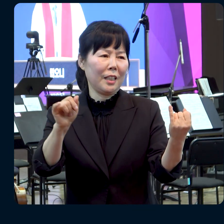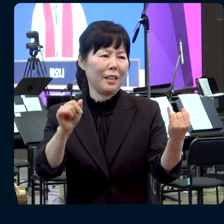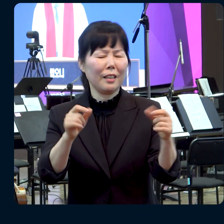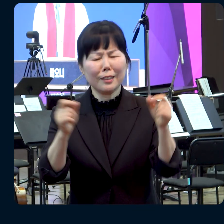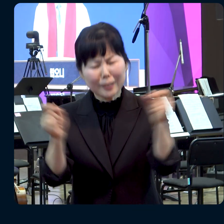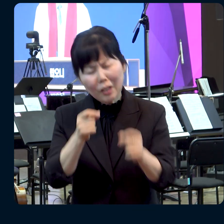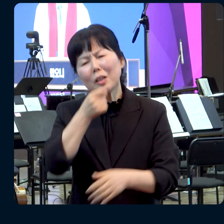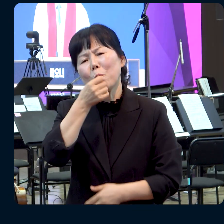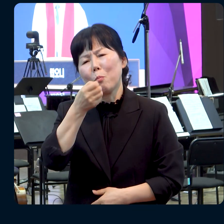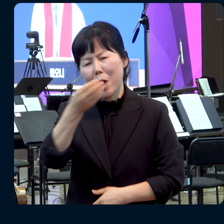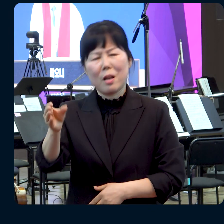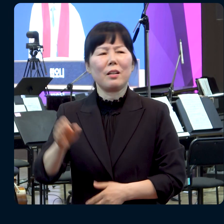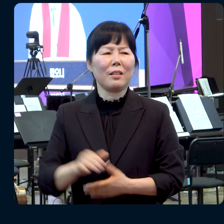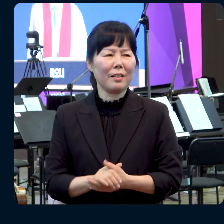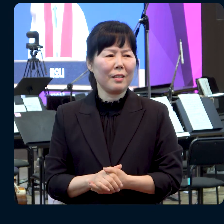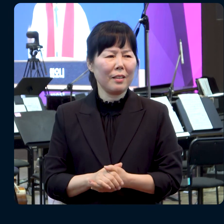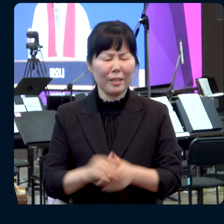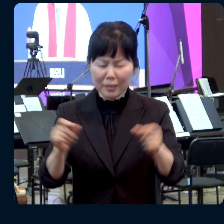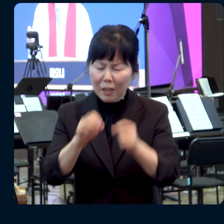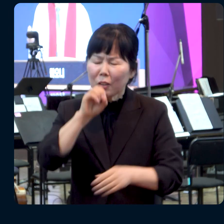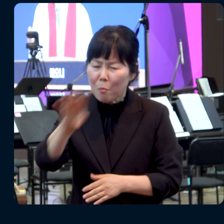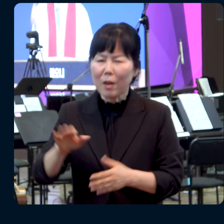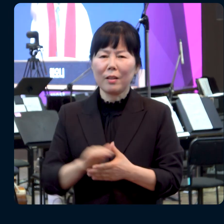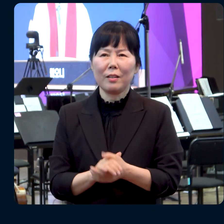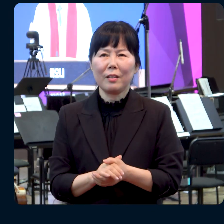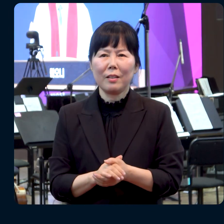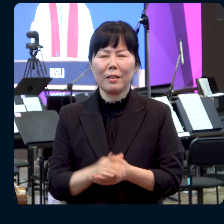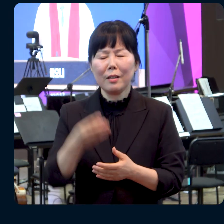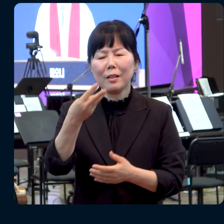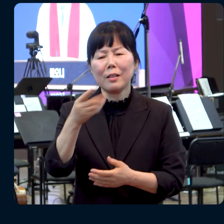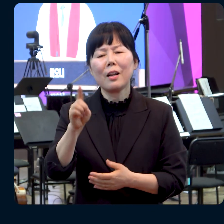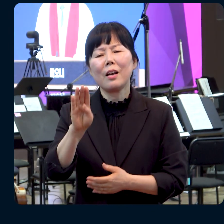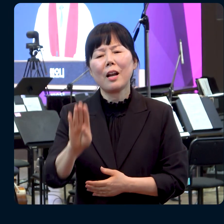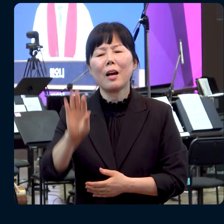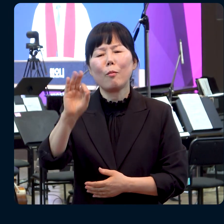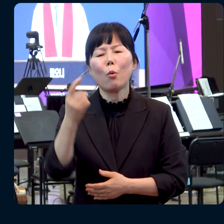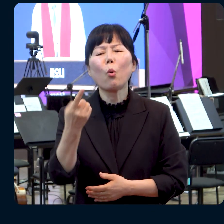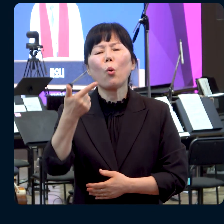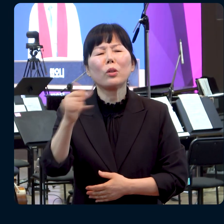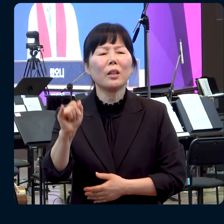그게 라보니예요. 라보니. 그게 라보니예요.